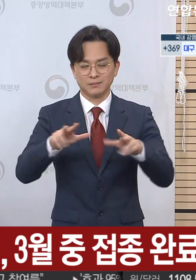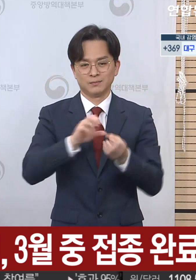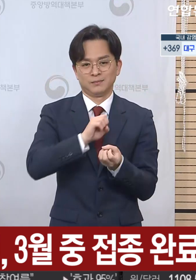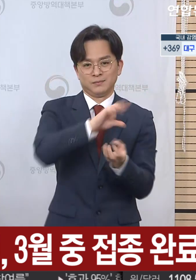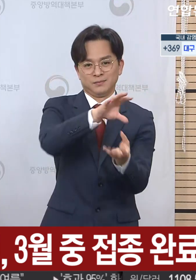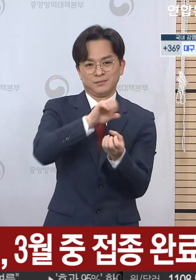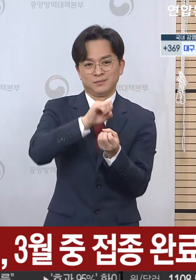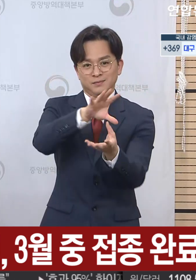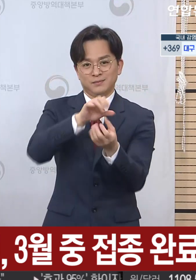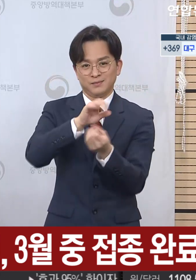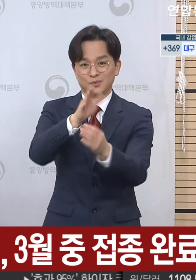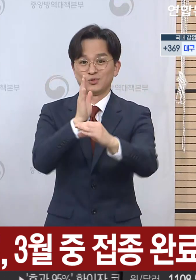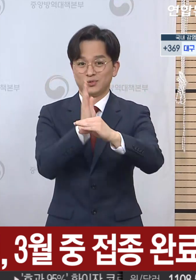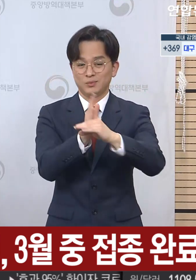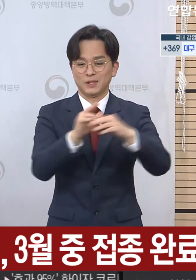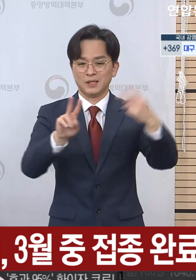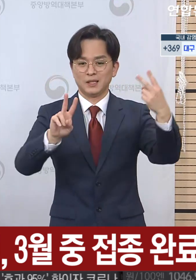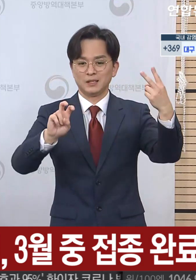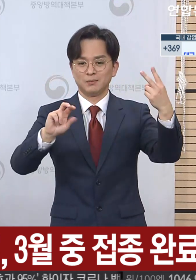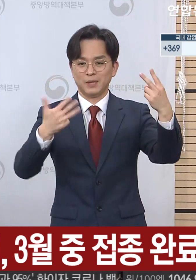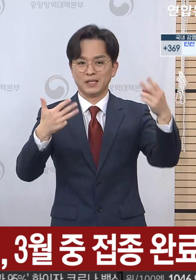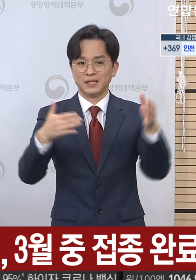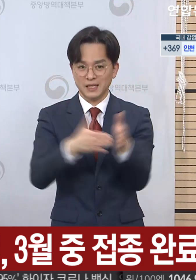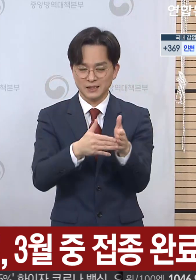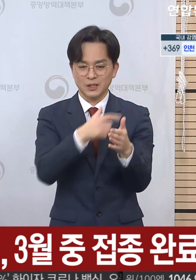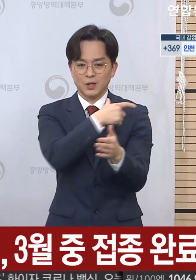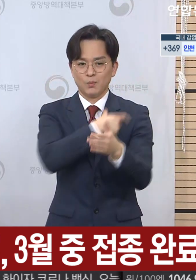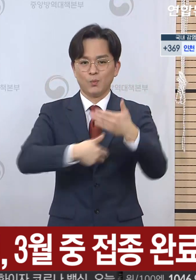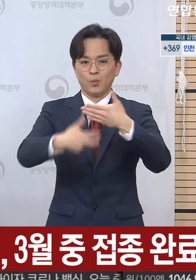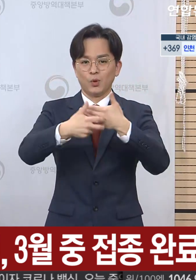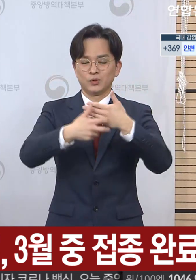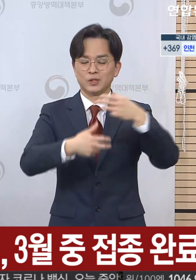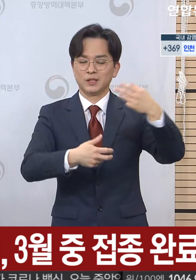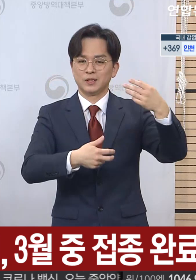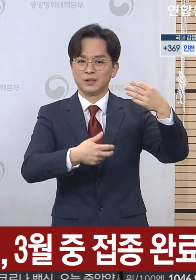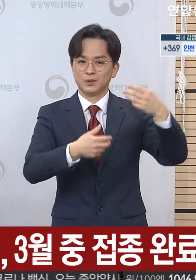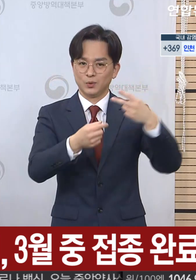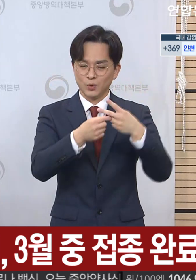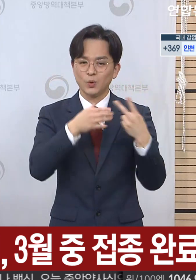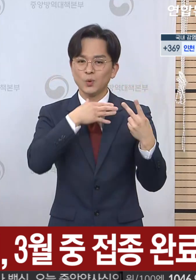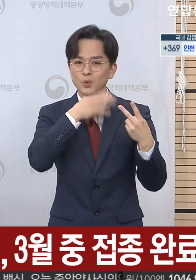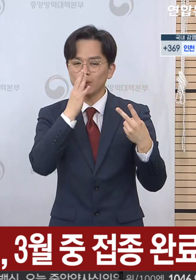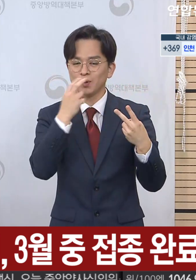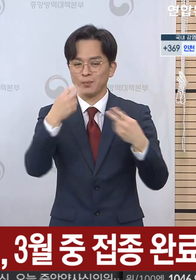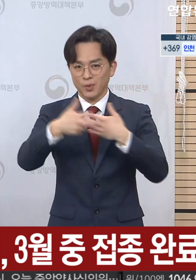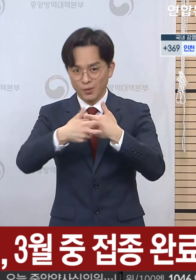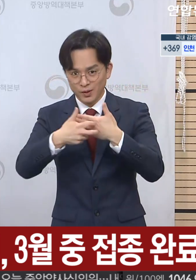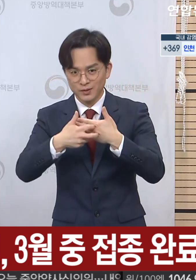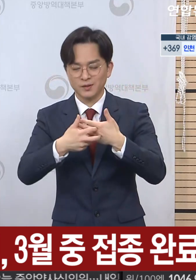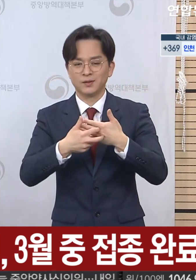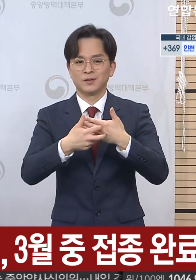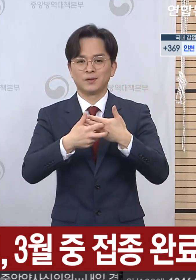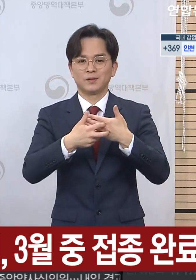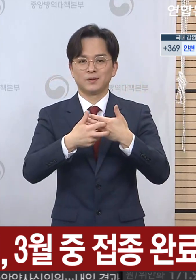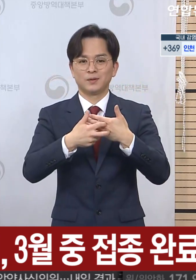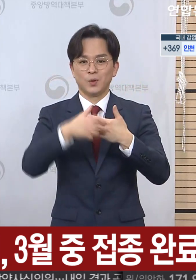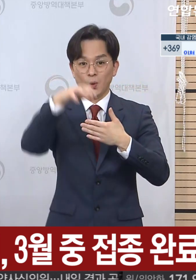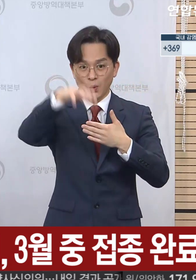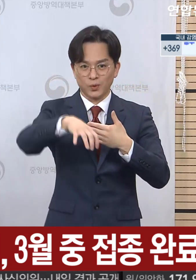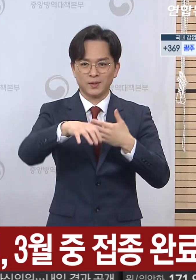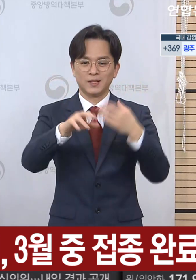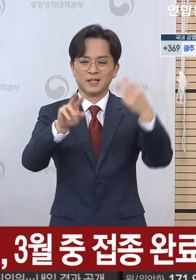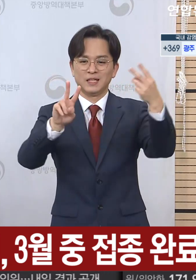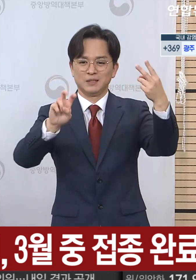시작되었고 28일까지 보건소 258개소, 요양병원 1,657개소로 배송을